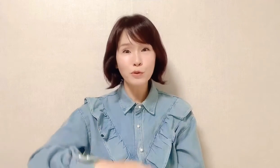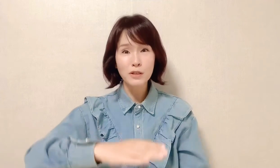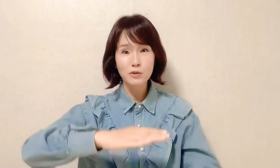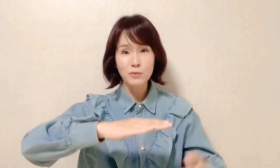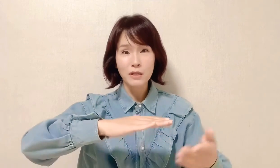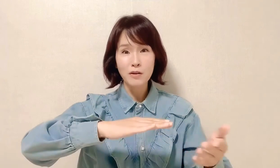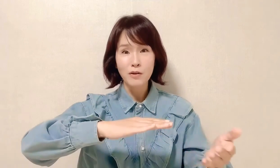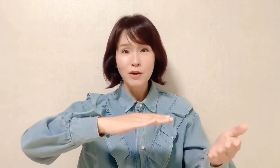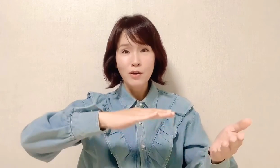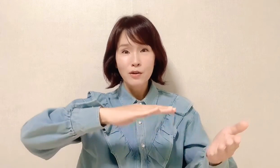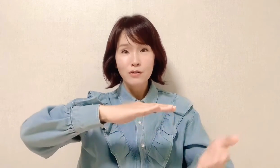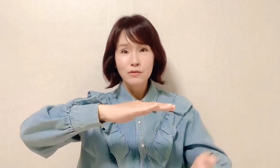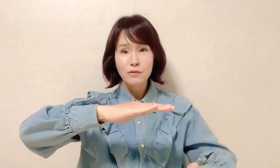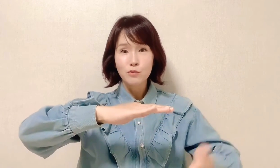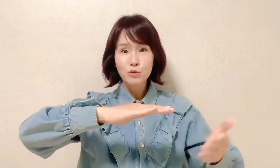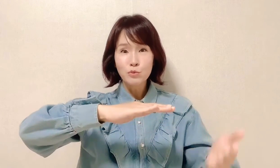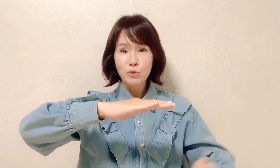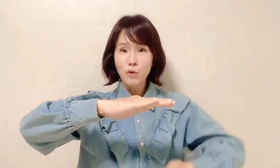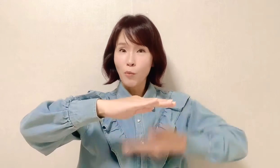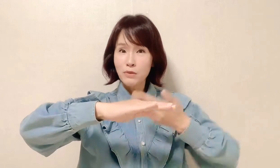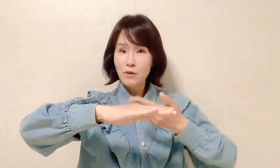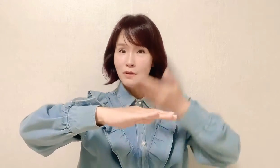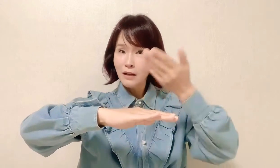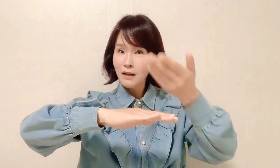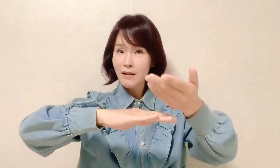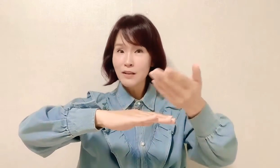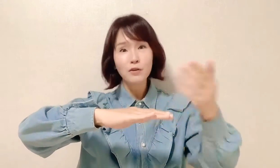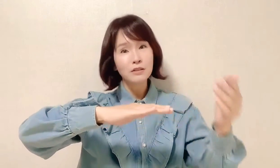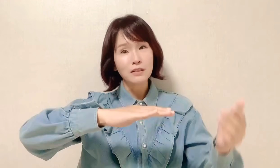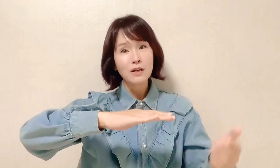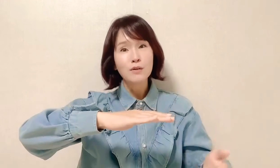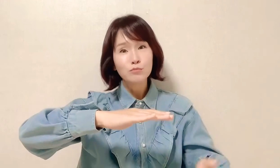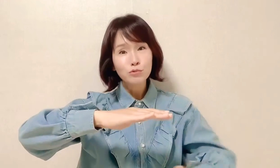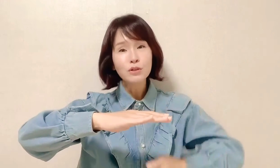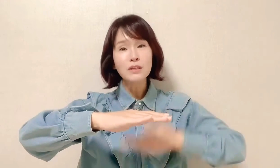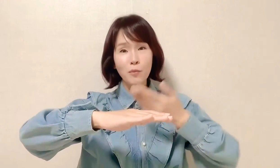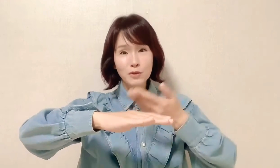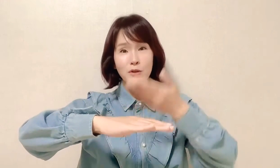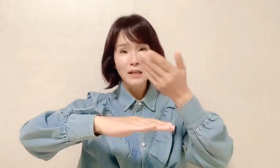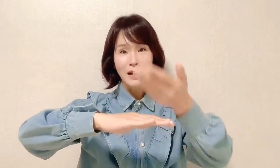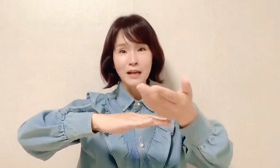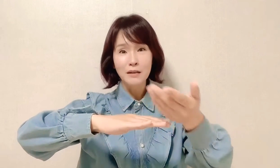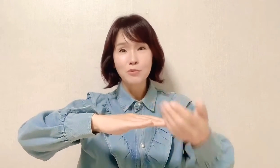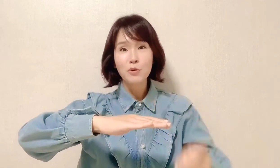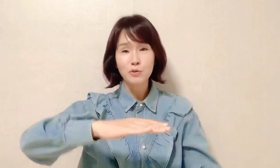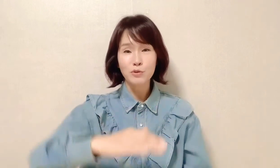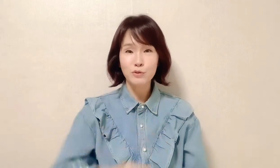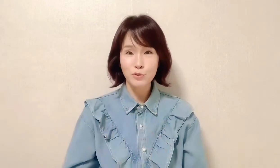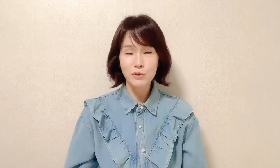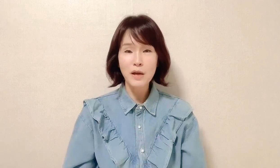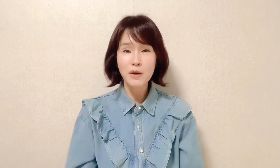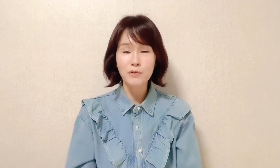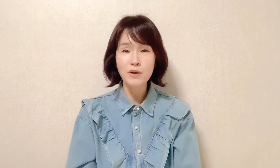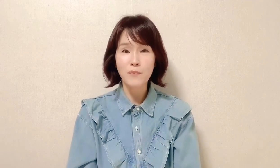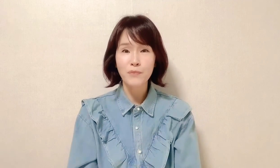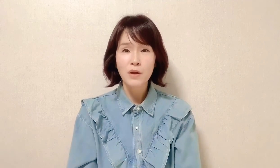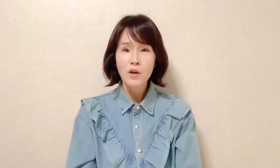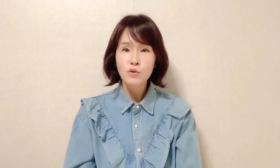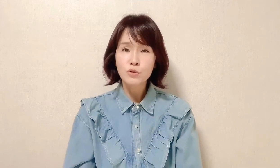수는 없잖아요. 웃음소리 넘쳐나리라? 이거는 물이 넘쳐나다라는 표현으로 주로 사용하고요.